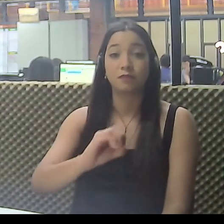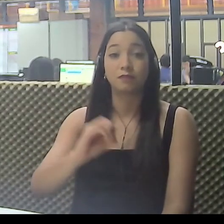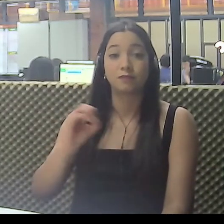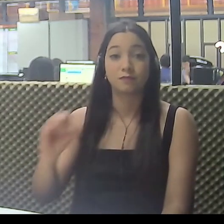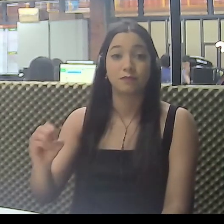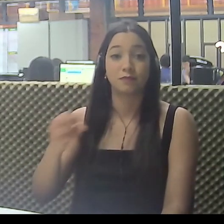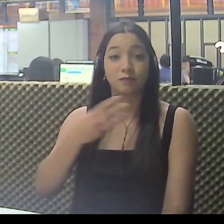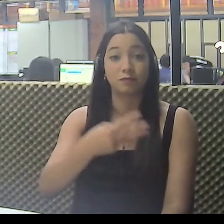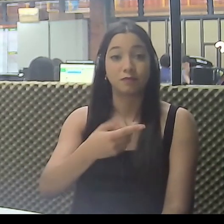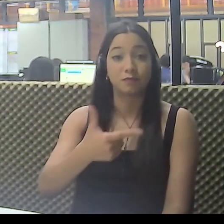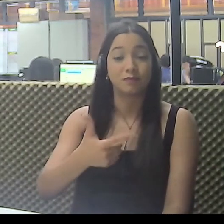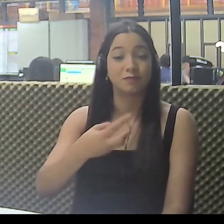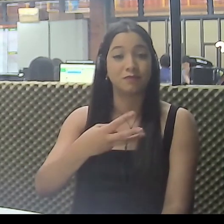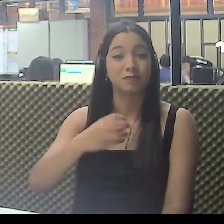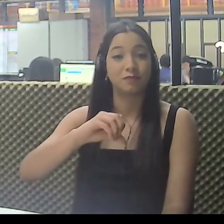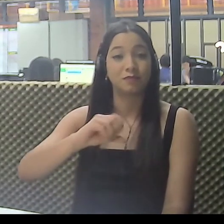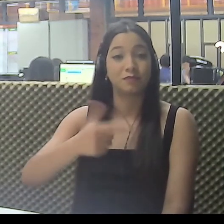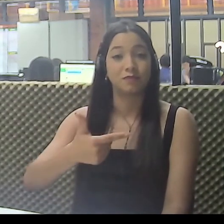3239-2800,